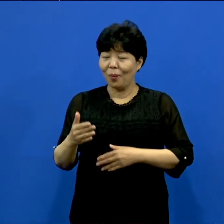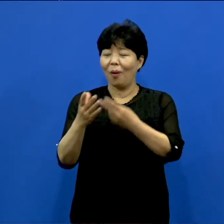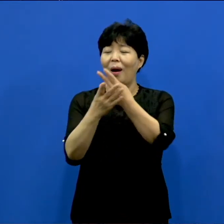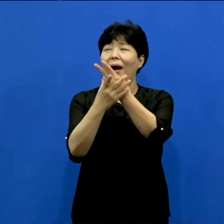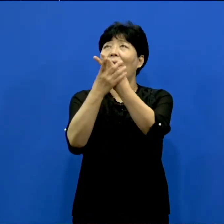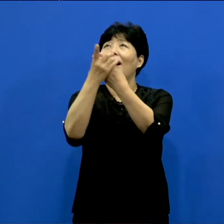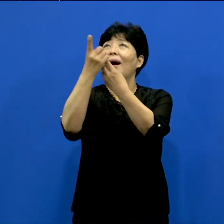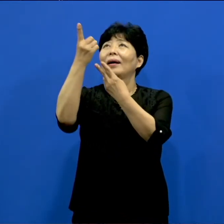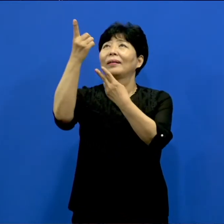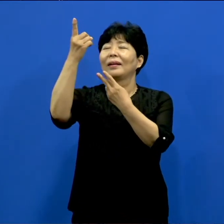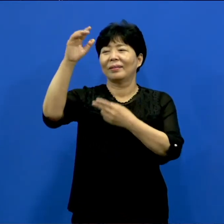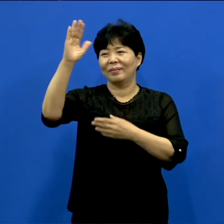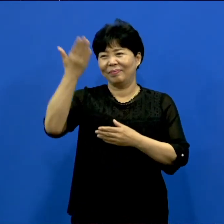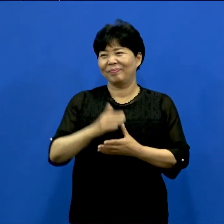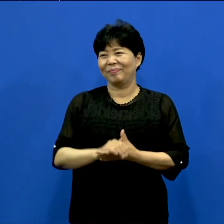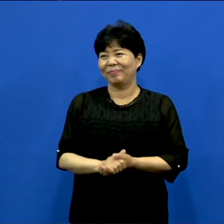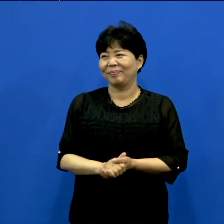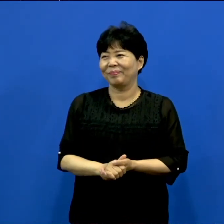거잖아요.